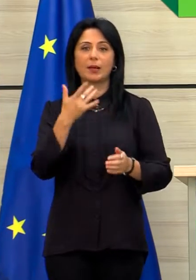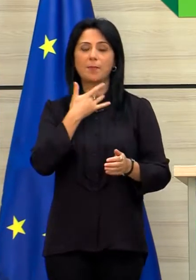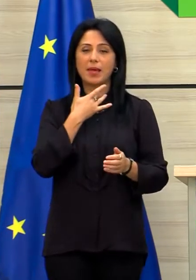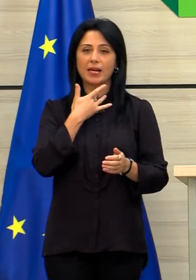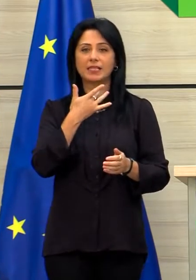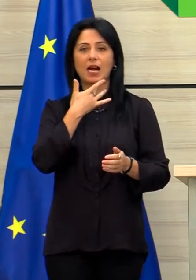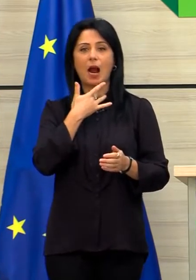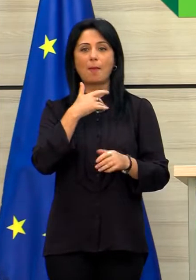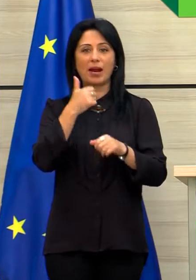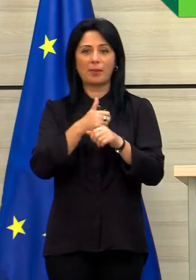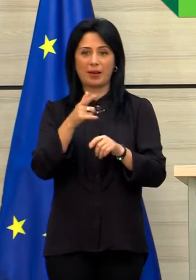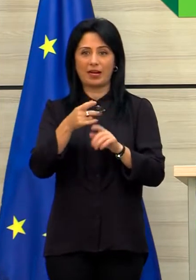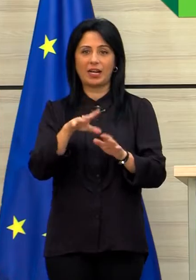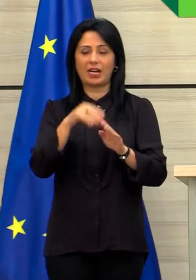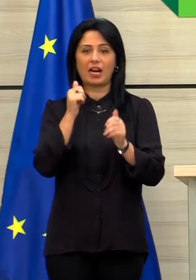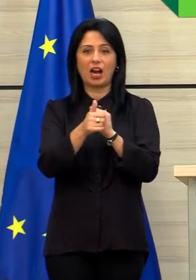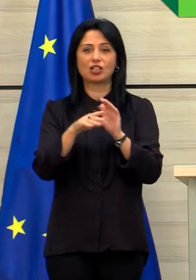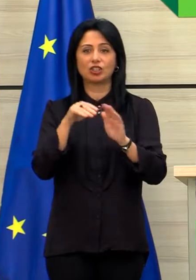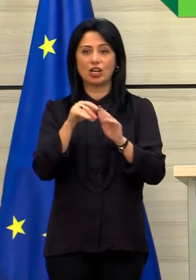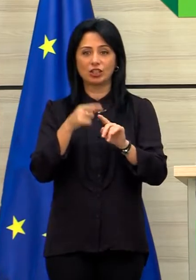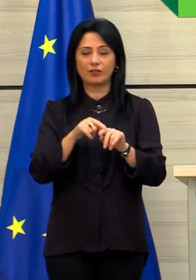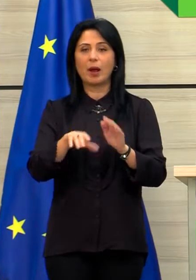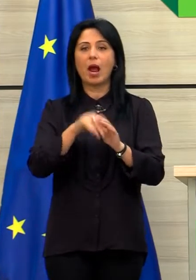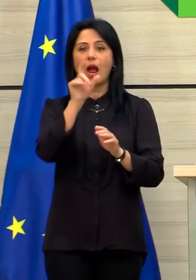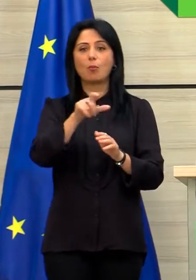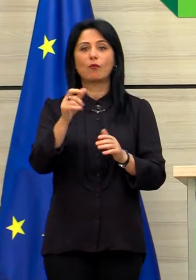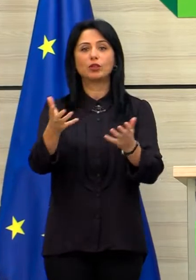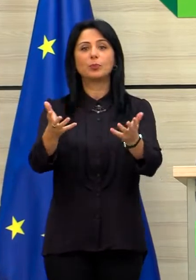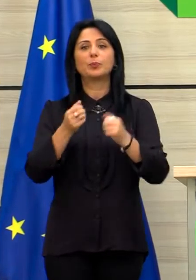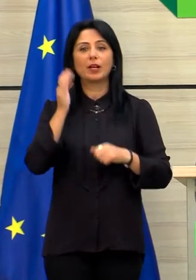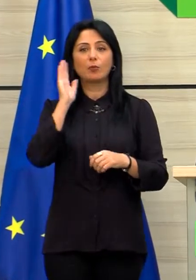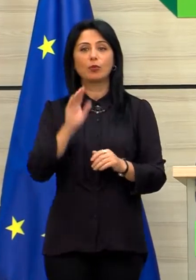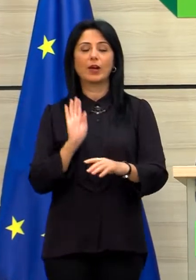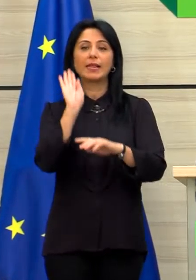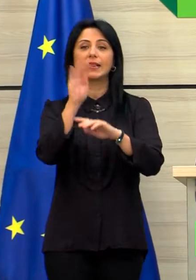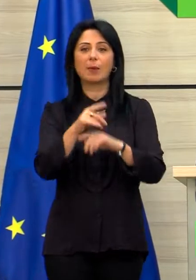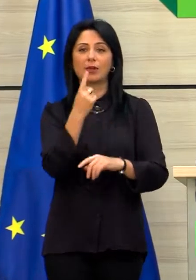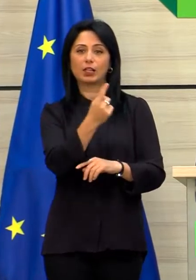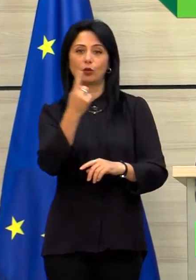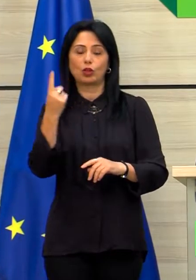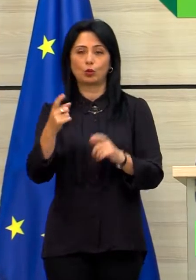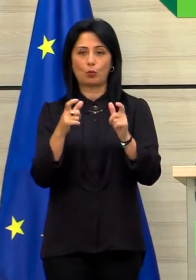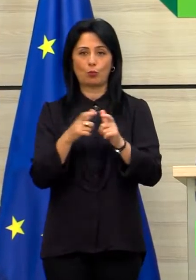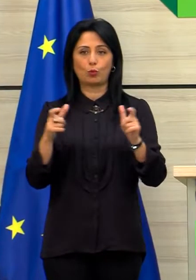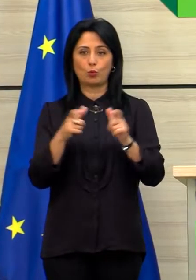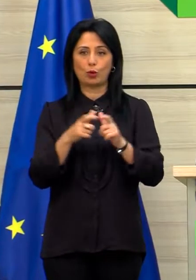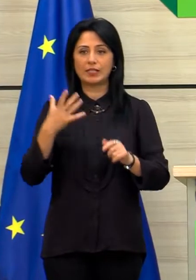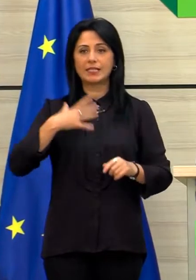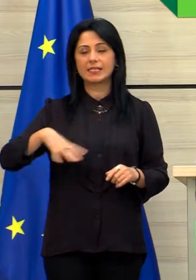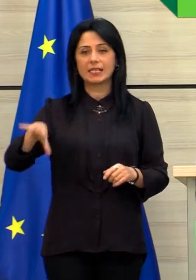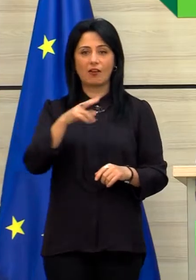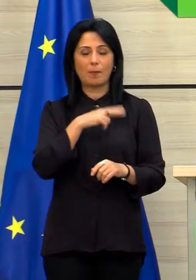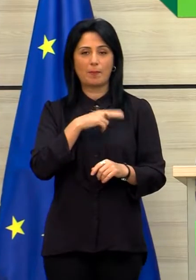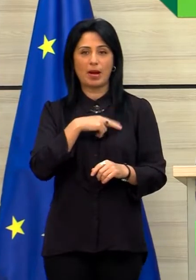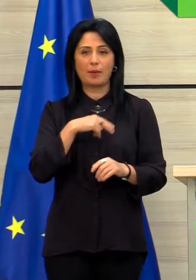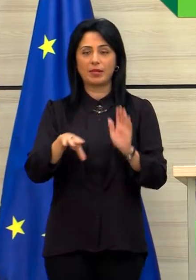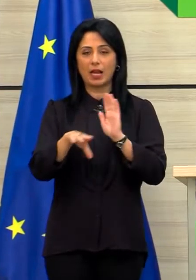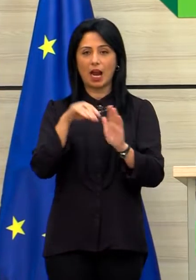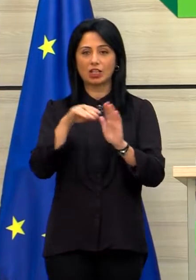და გამგებლის რიგარეში არჩევნები, ამ მომრჩევლები მიიღებენ დამატებით თითო ბიულეტენს. საქართველოს